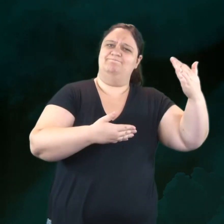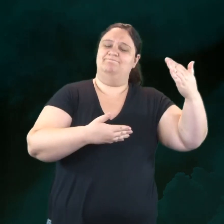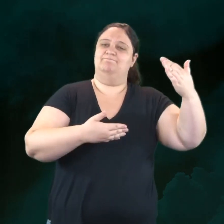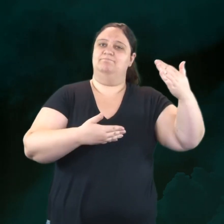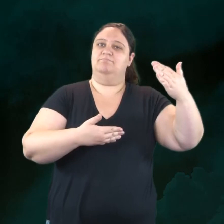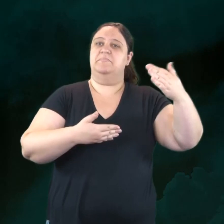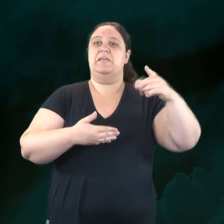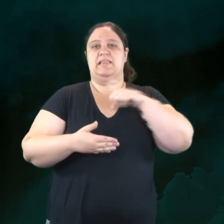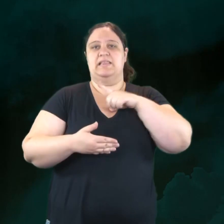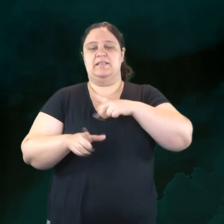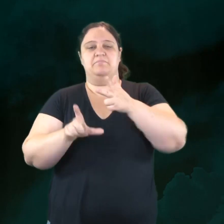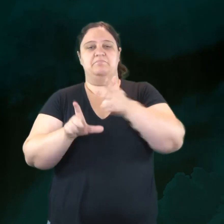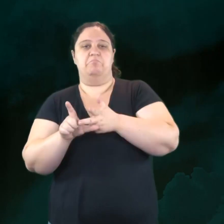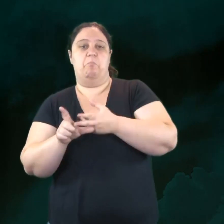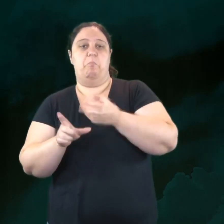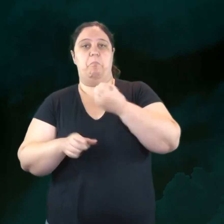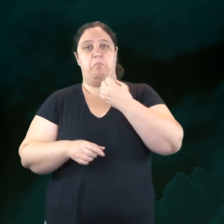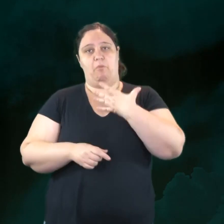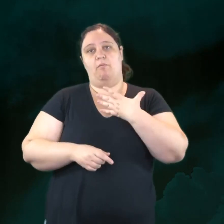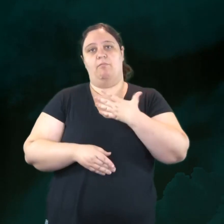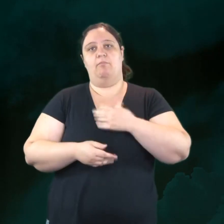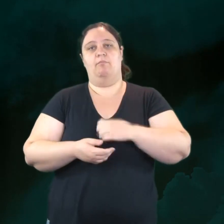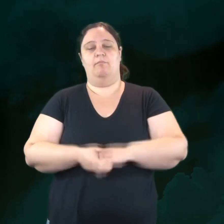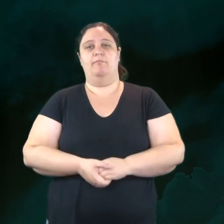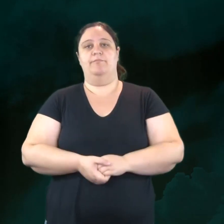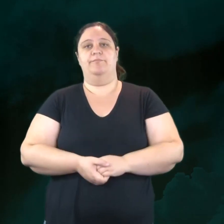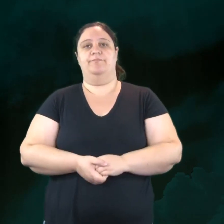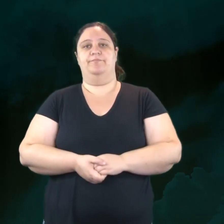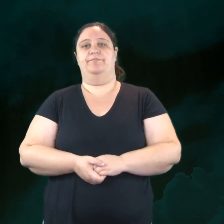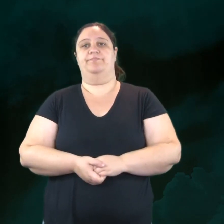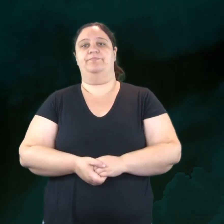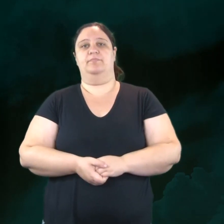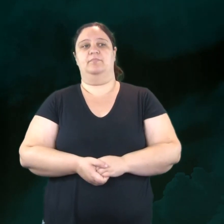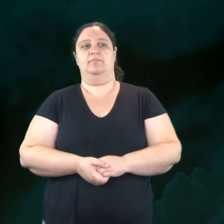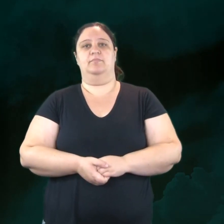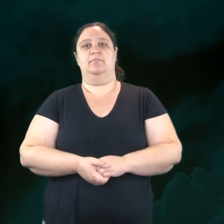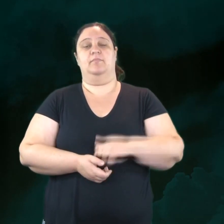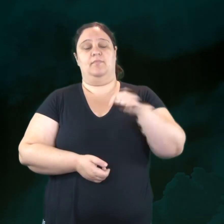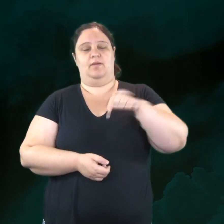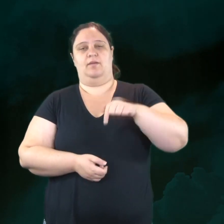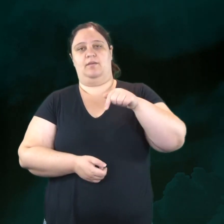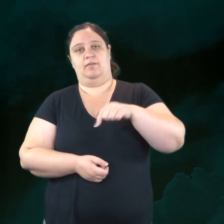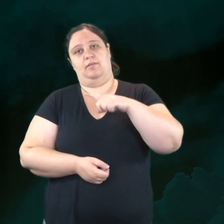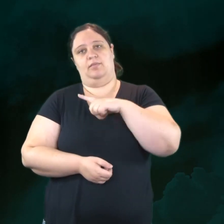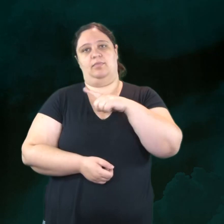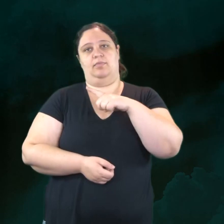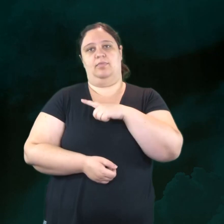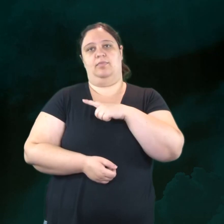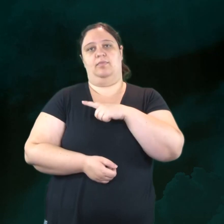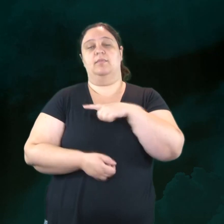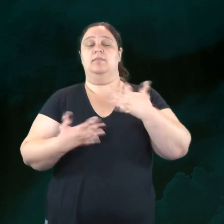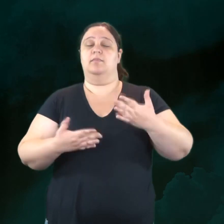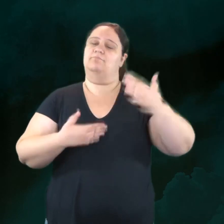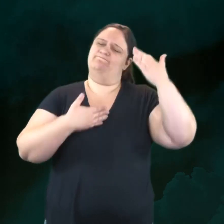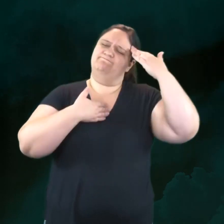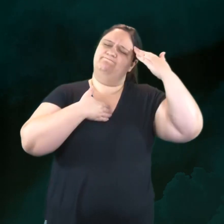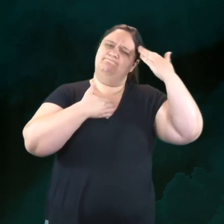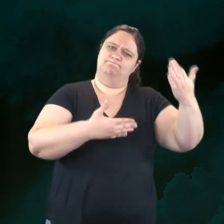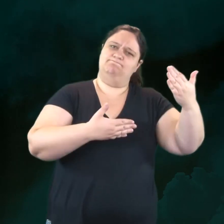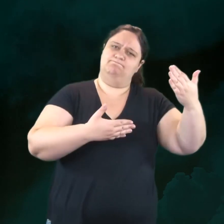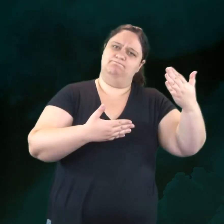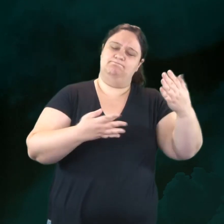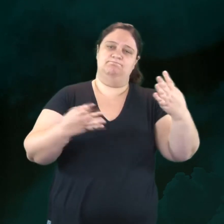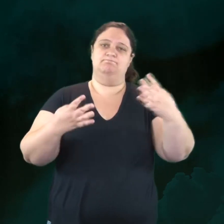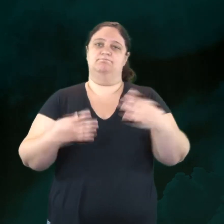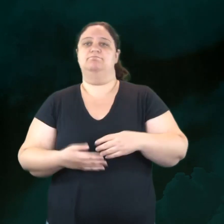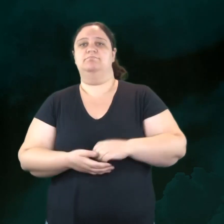transmissões a partir de toda a infraestrutura que aqui já presentes. Então nós agradecemos aqui de público a